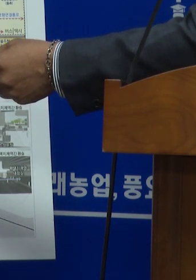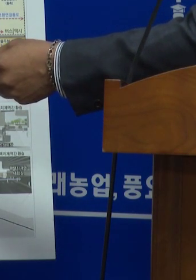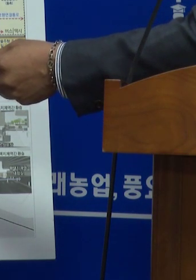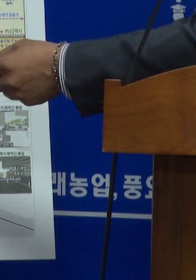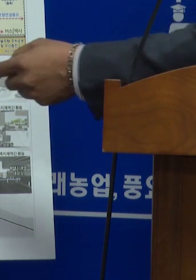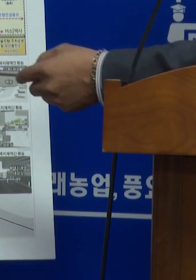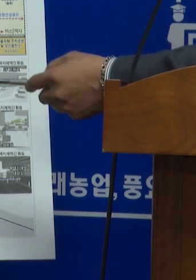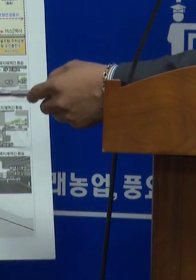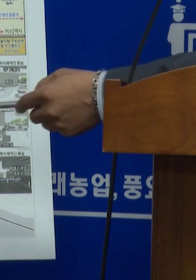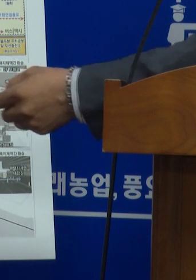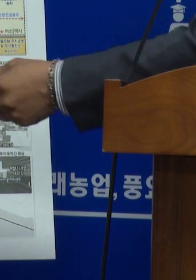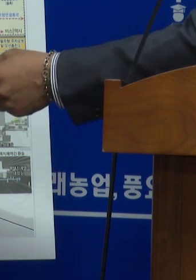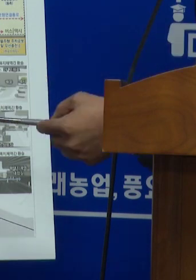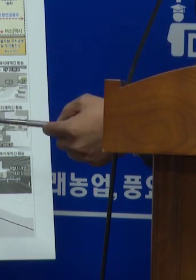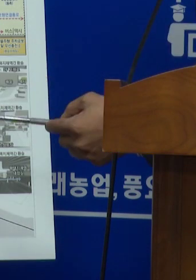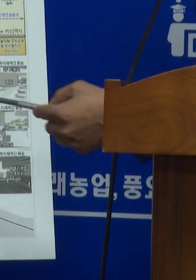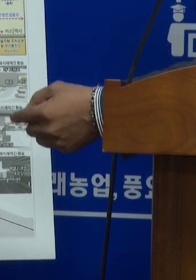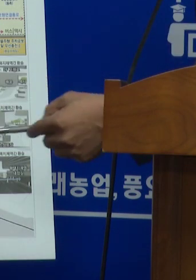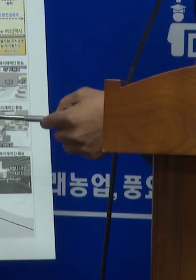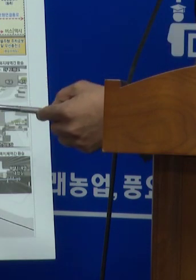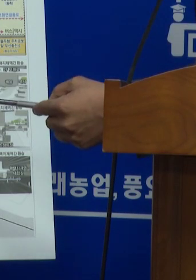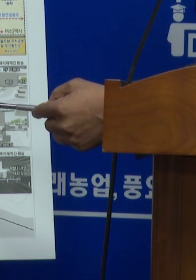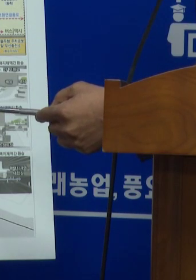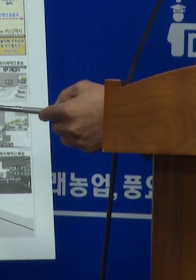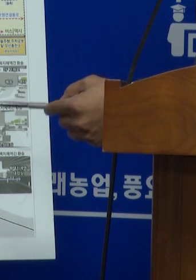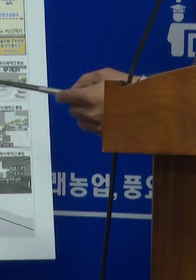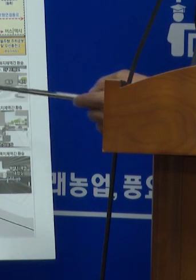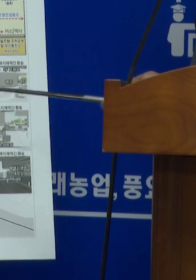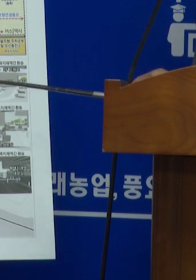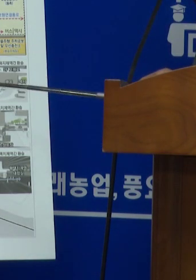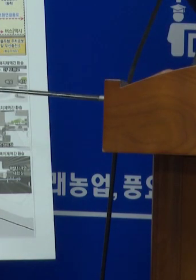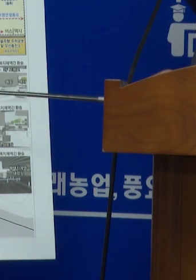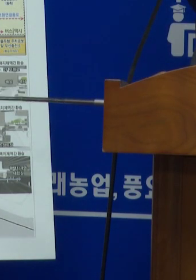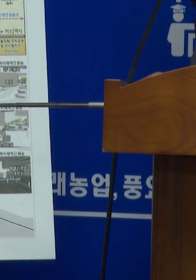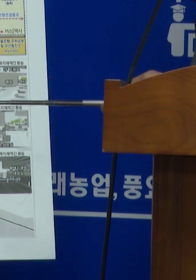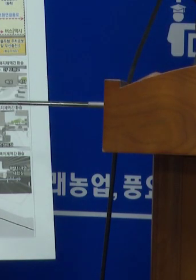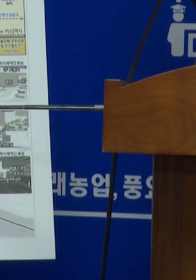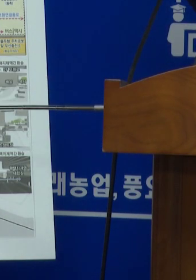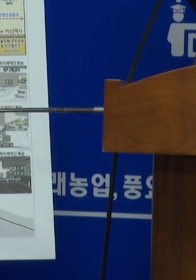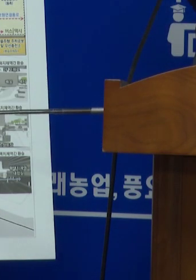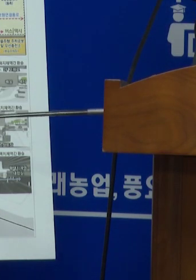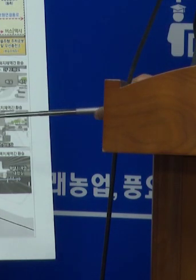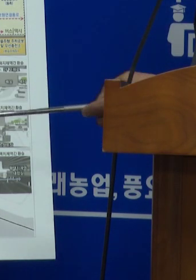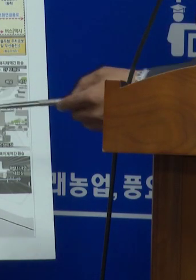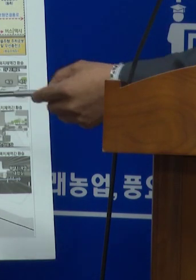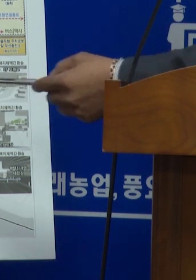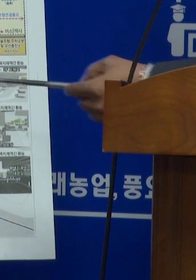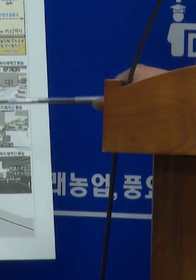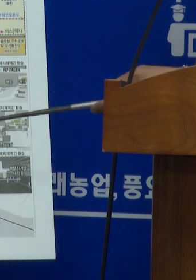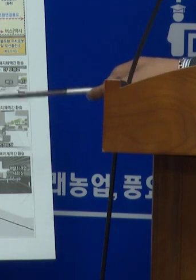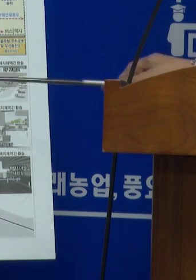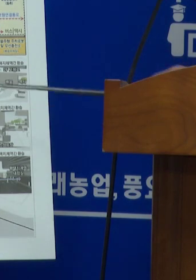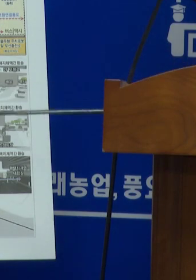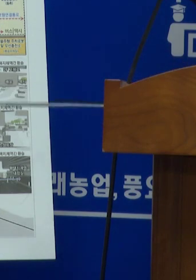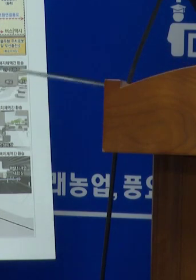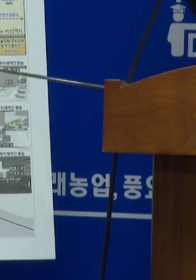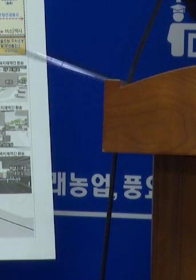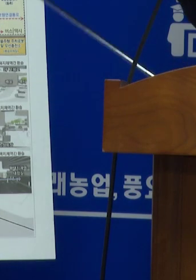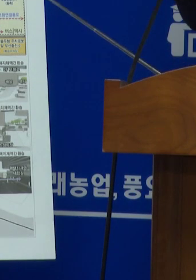뭐 드론이라든지 뭐 위에서 통합택시를 설치해서 그 안에 자율주행차라든지 철도를 이용할 수 있는 그런 3분 이내 시스템을